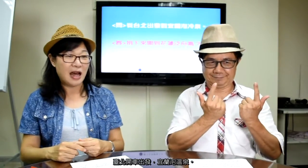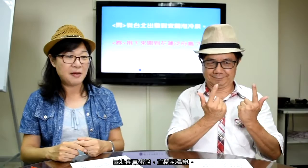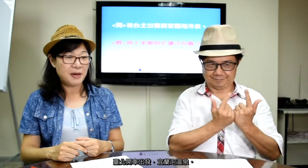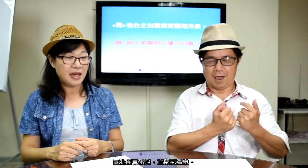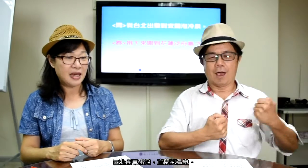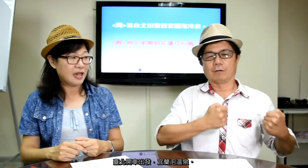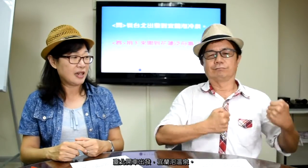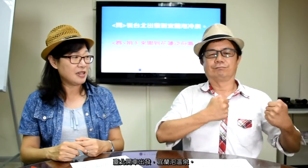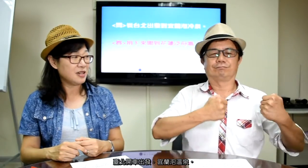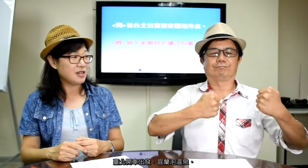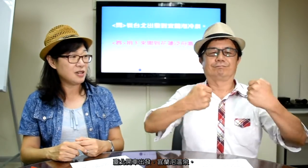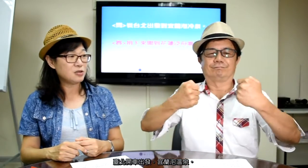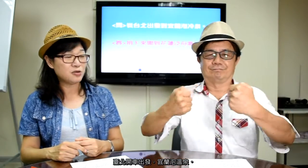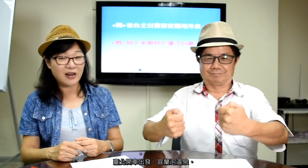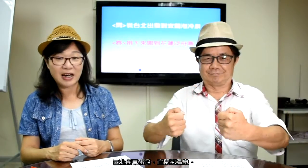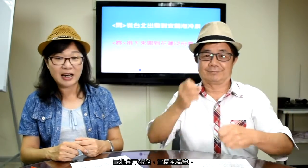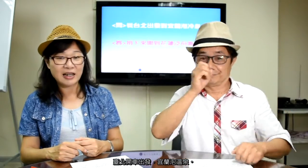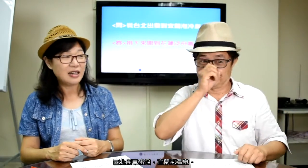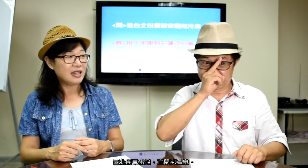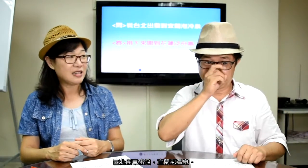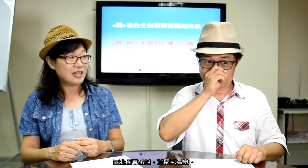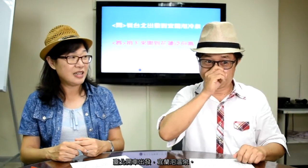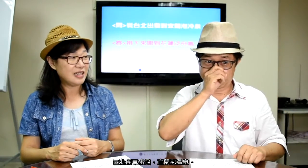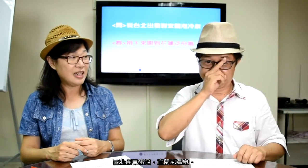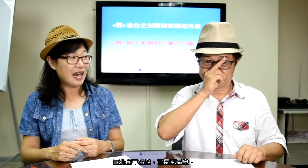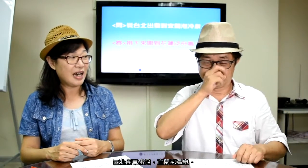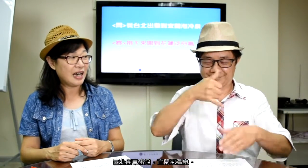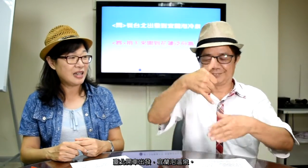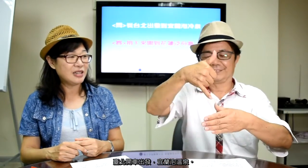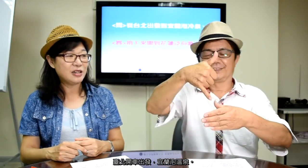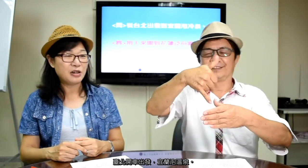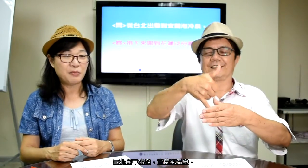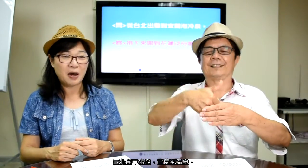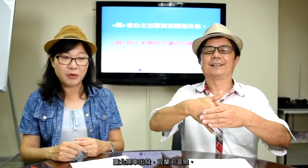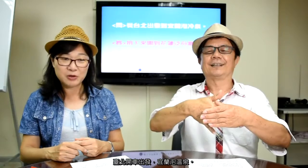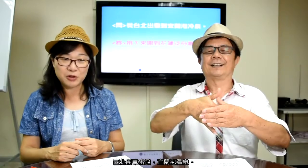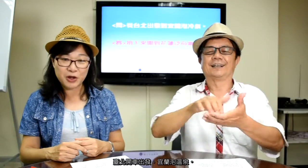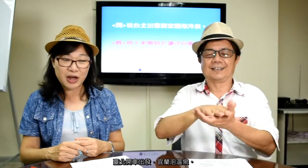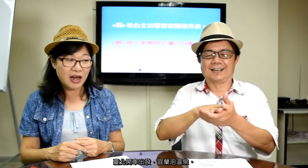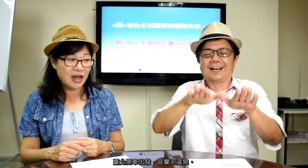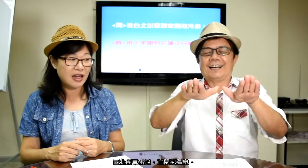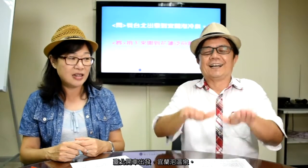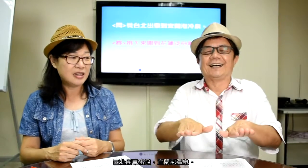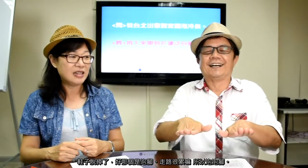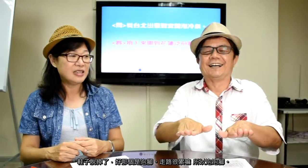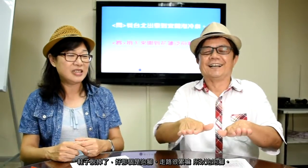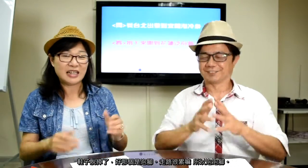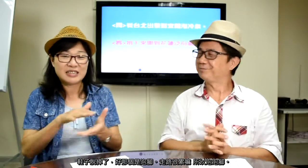台北开车出发，宜兰泡温泉，鞋子